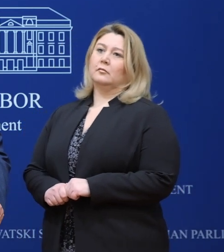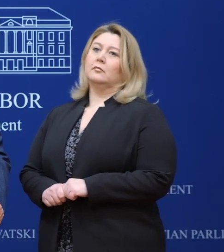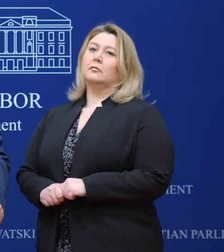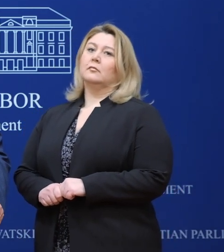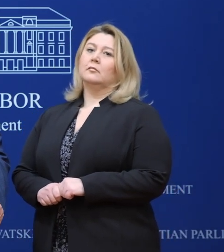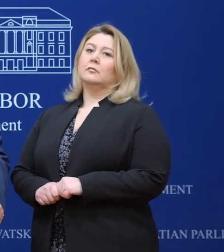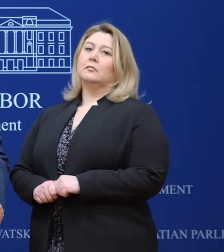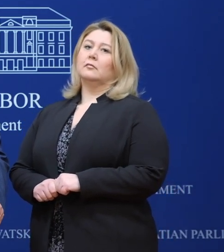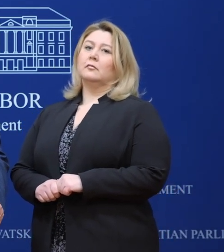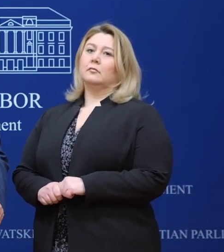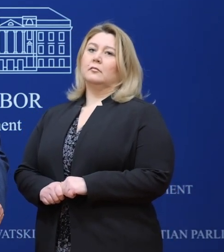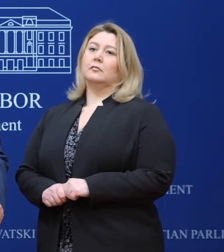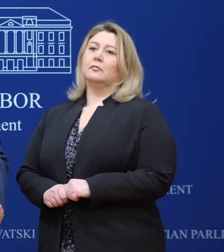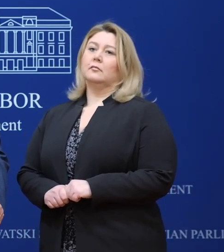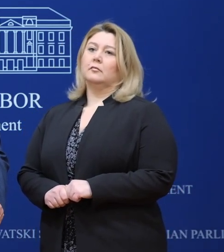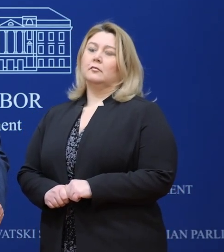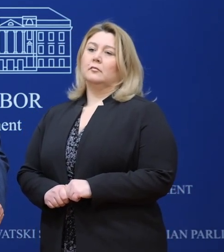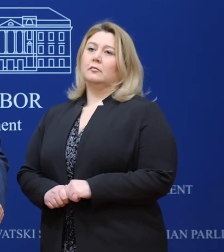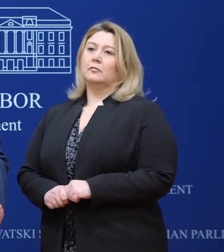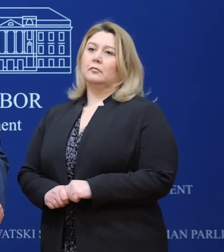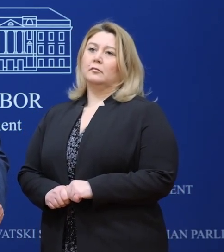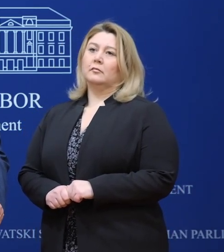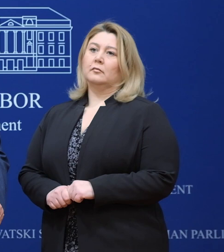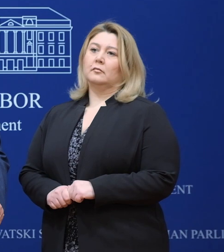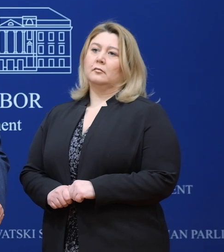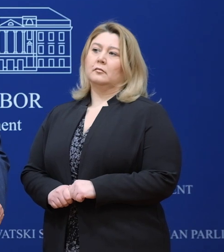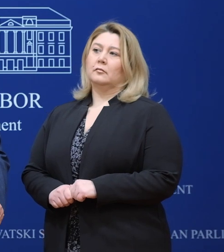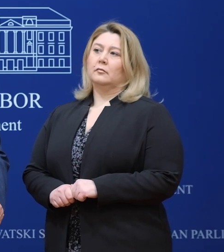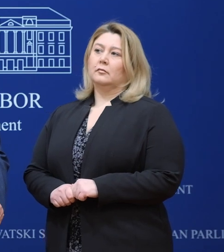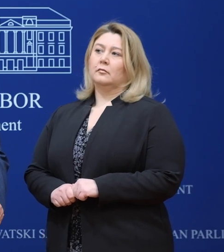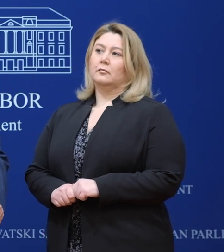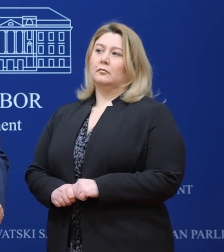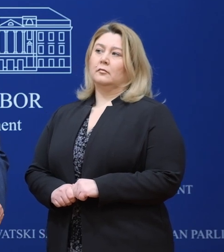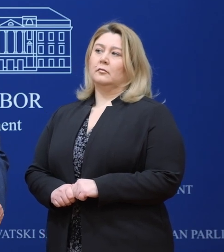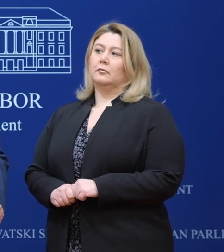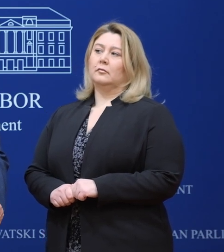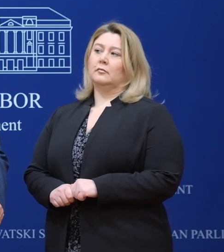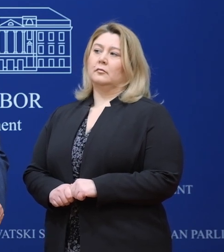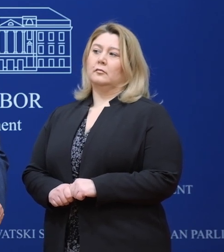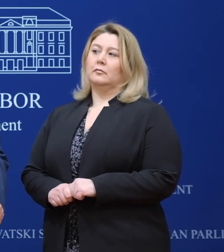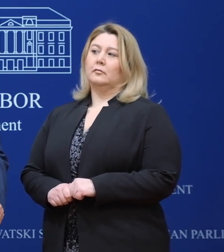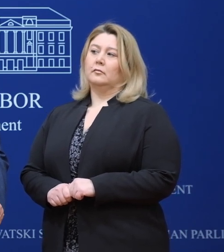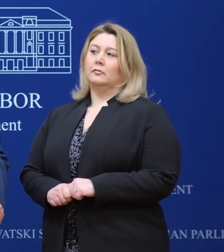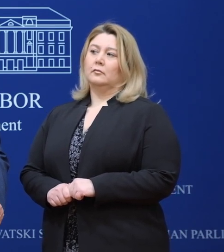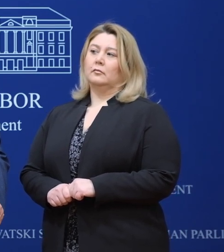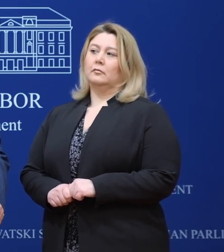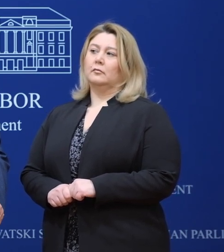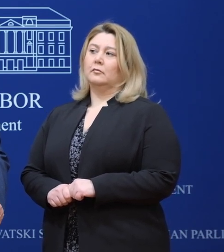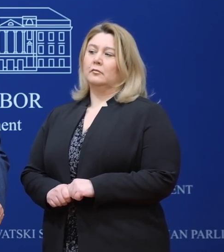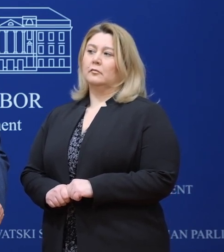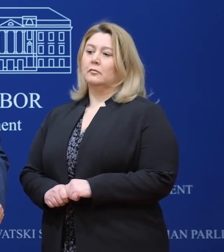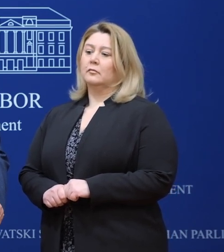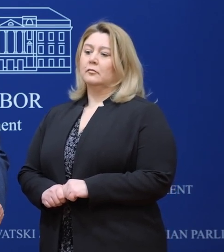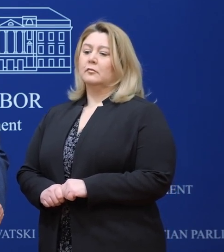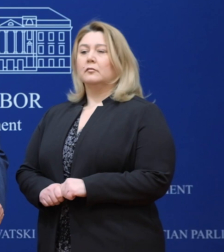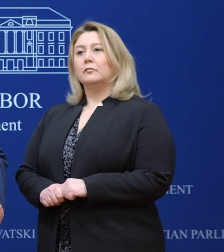sa građanima, jer mi simbolično predstavljamo narod ove zemlje i to je bilo nedopustivo. Žao mi što